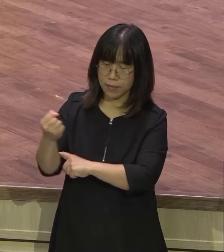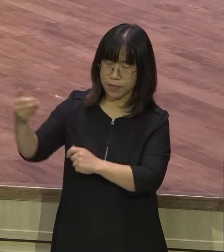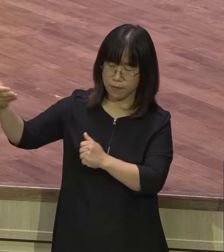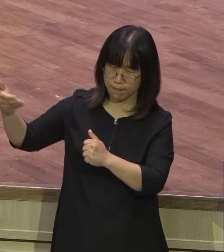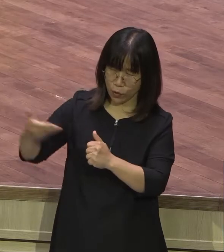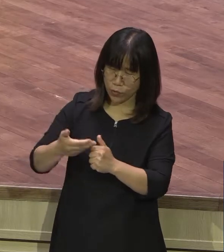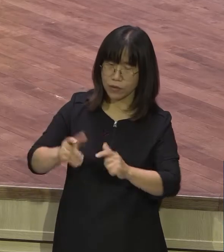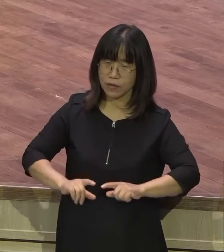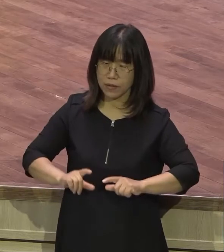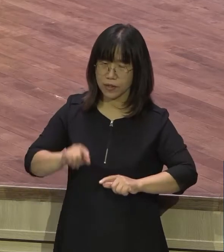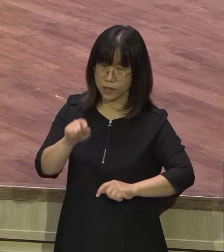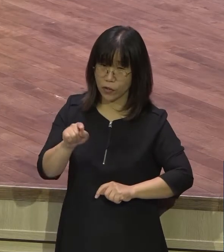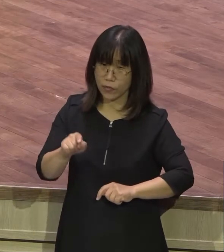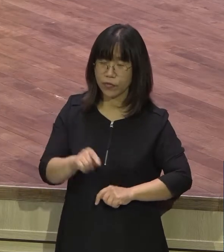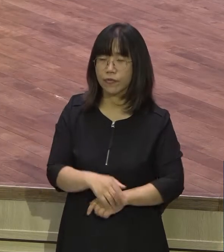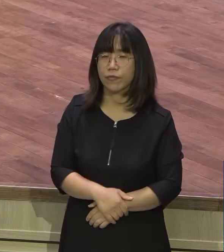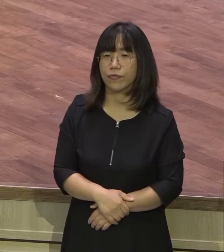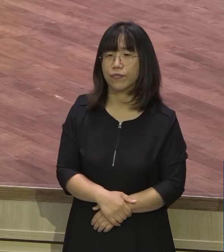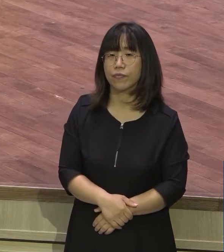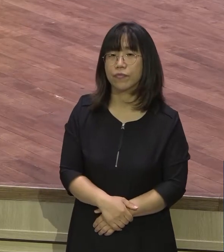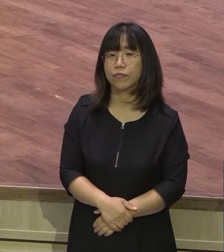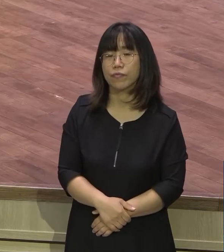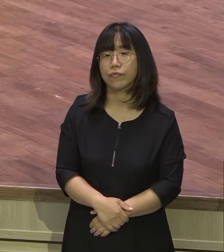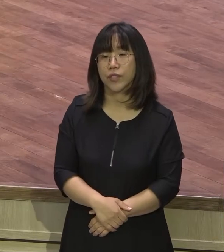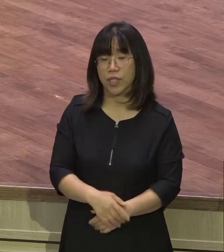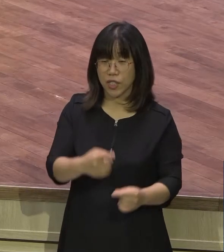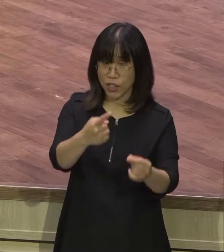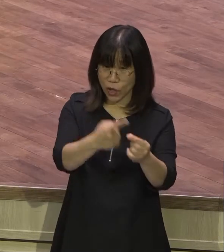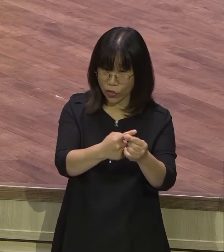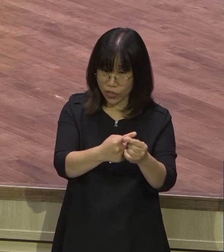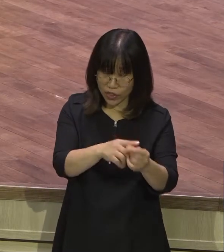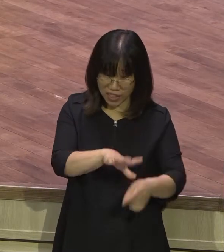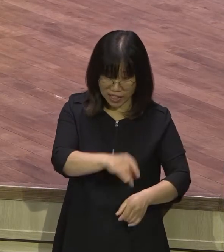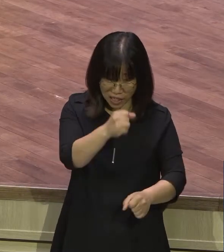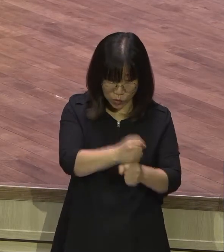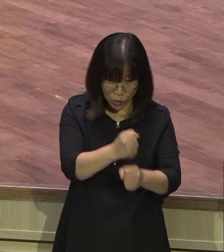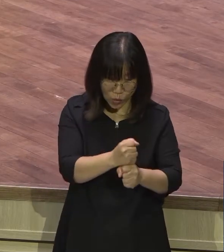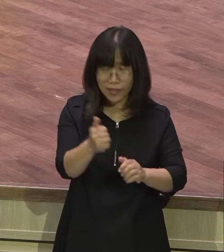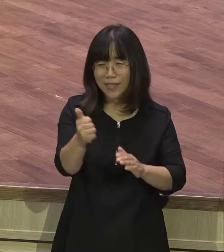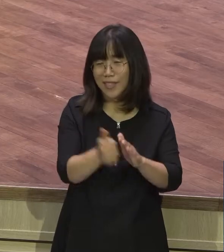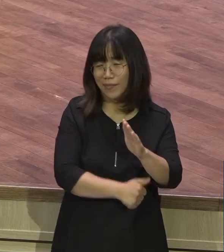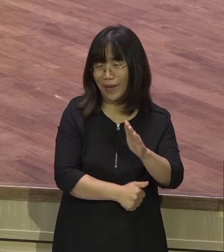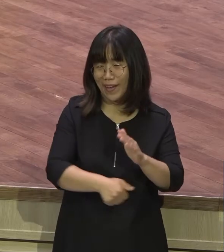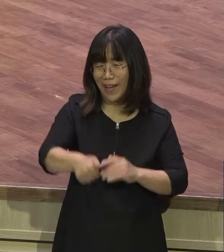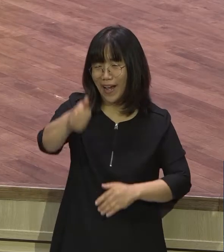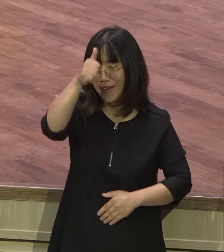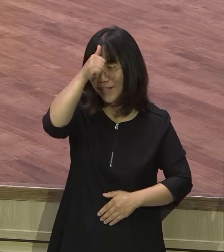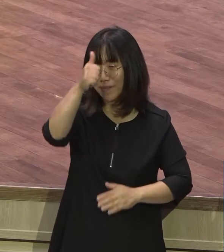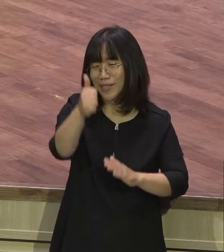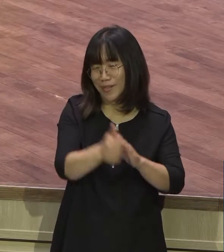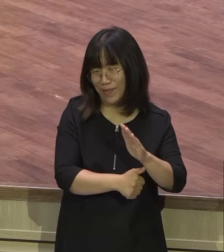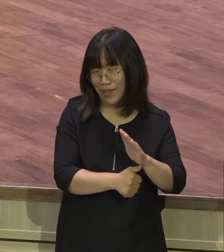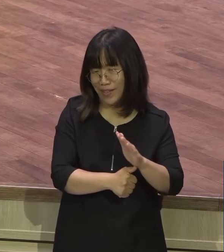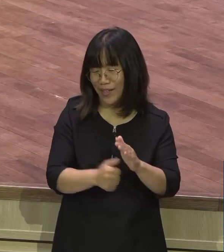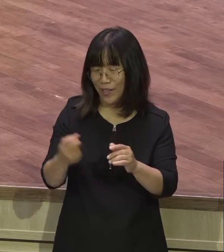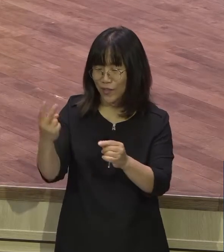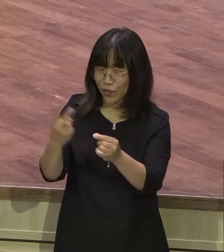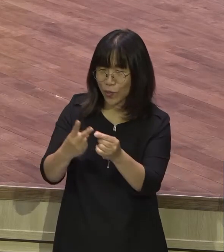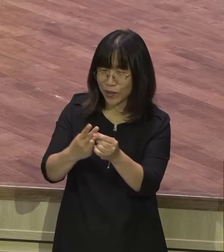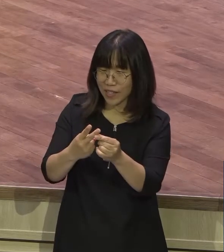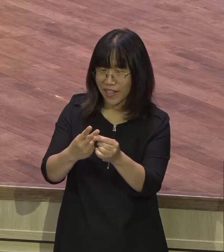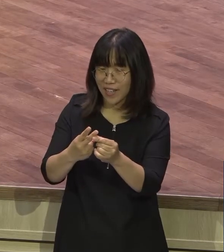구원받은 게 재창조잖아요. 첫 창조는 실패했잖아요. 아담이 실패했잖아요. 예수구시도 오세요. 재창조. 둘째